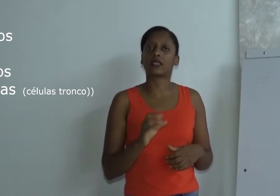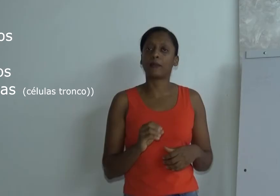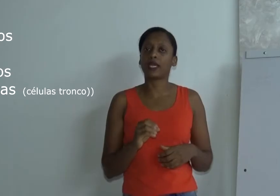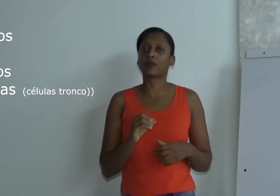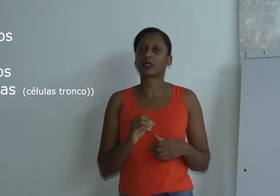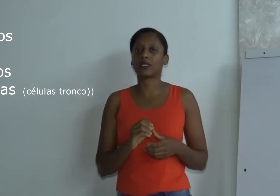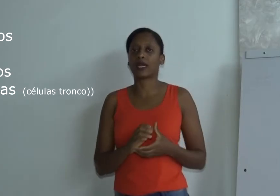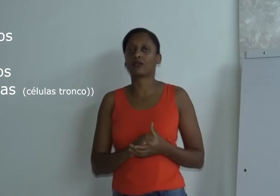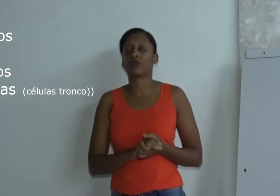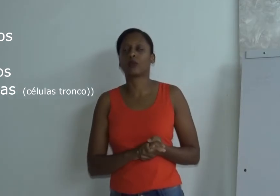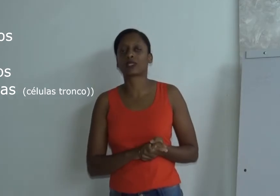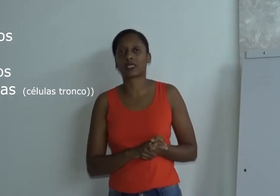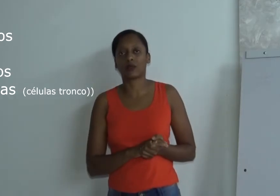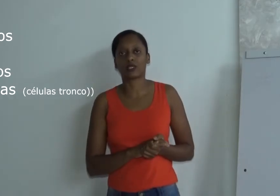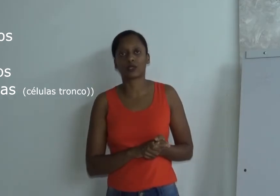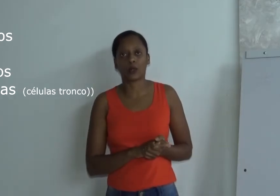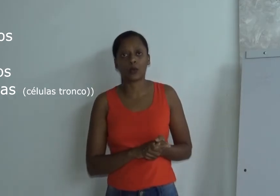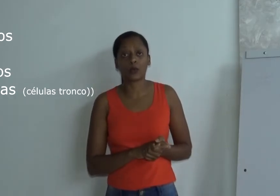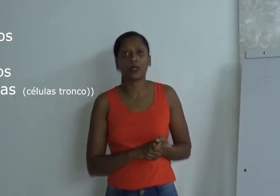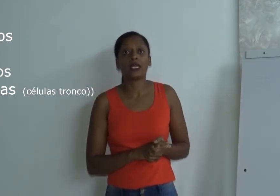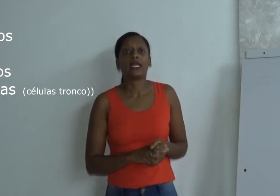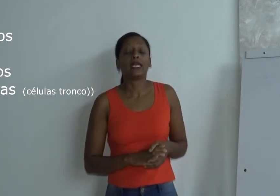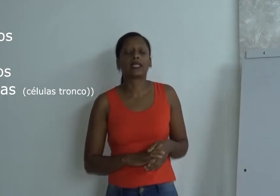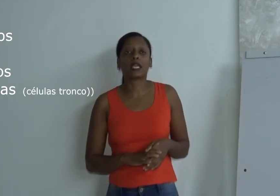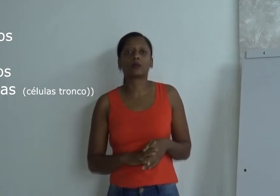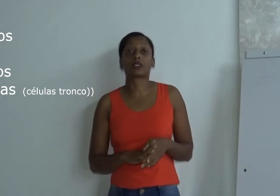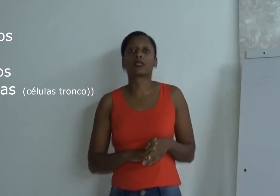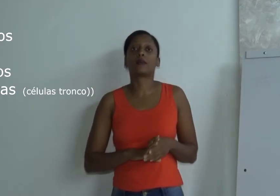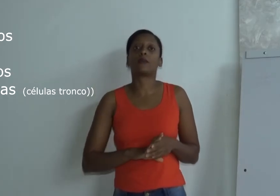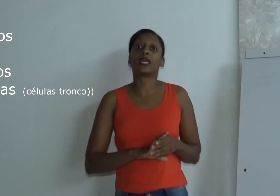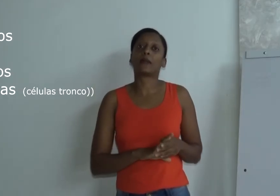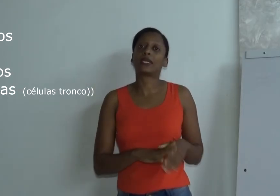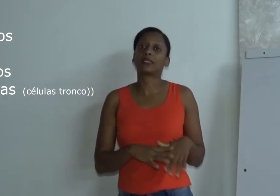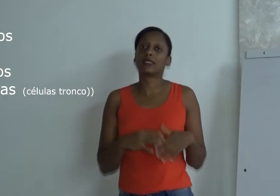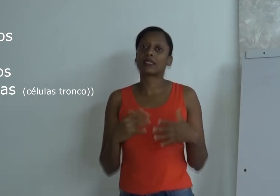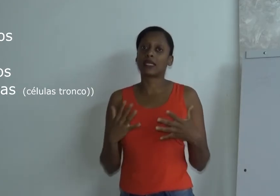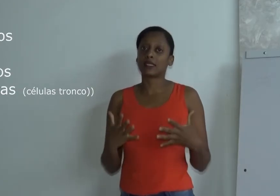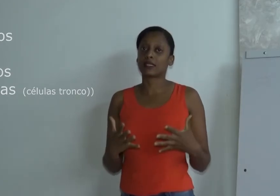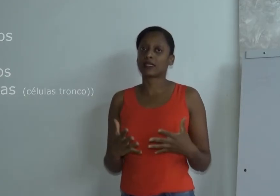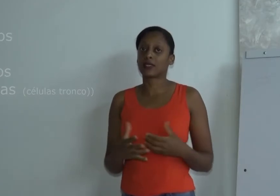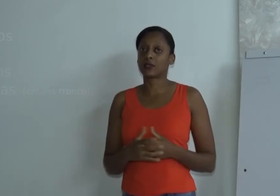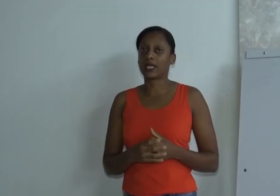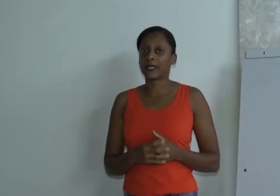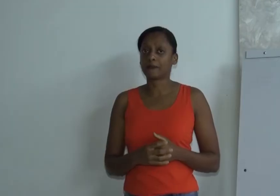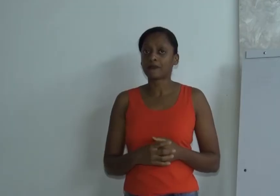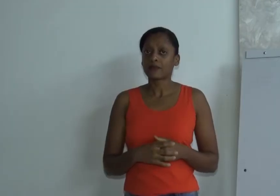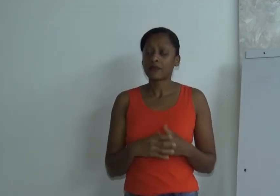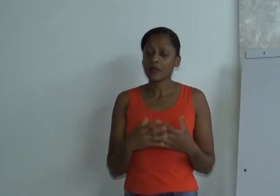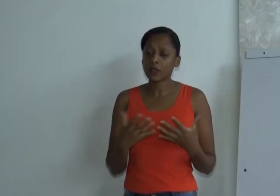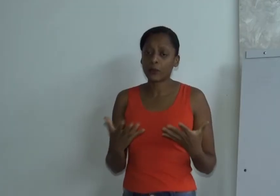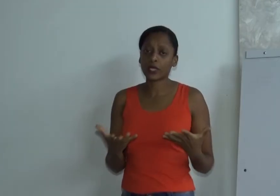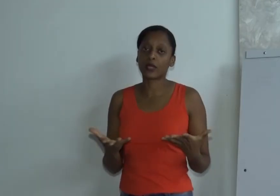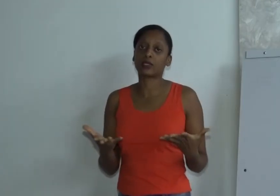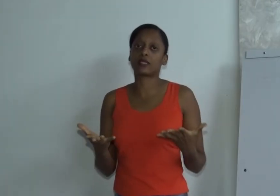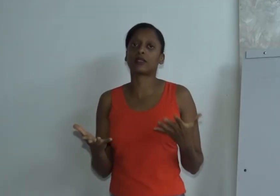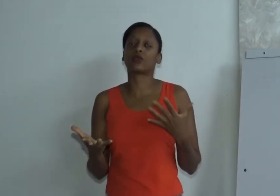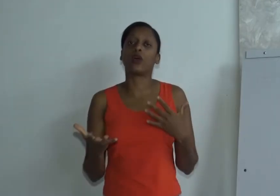também é considerada como célula tronco e temos também a matriz extracelular. Por que o tecido